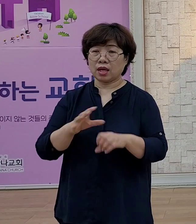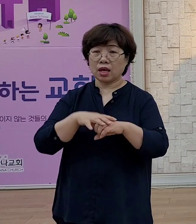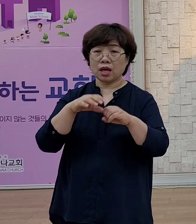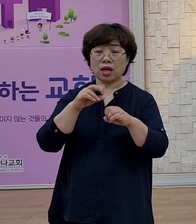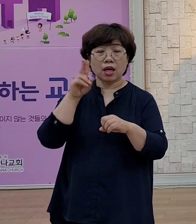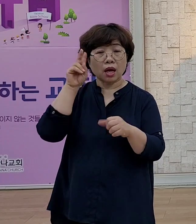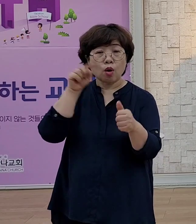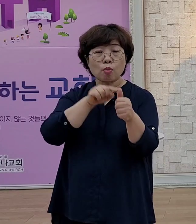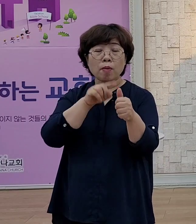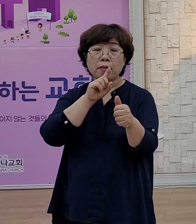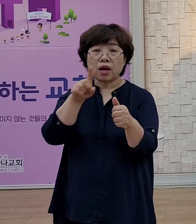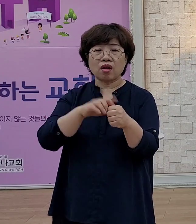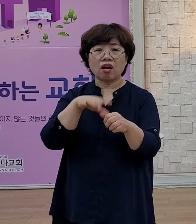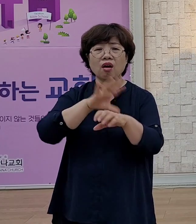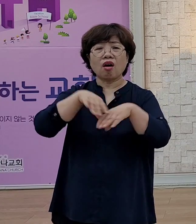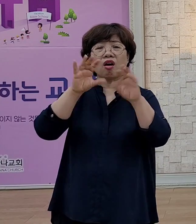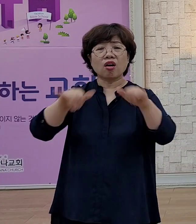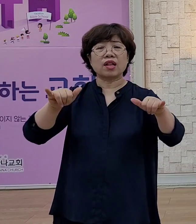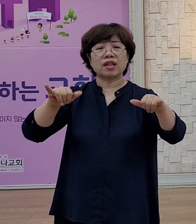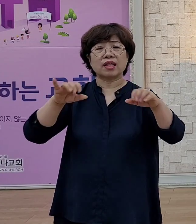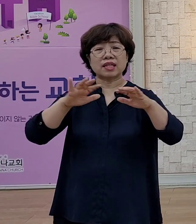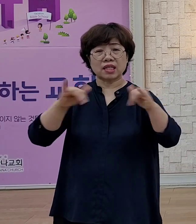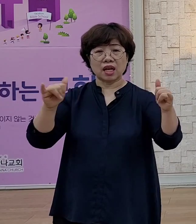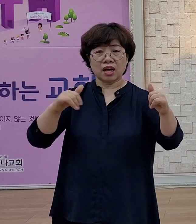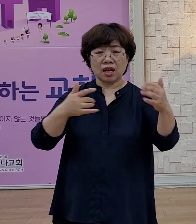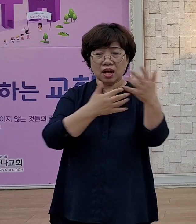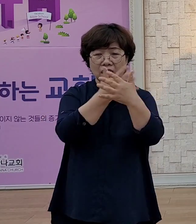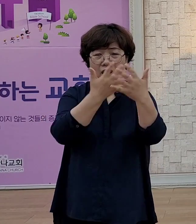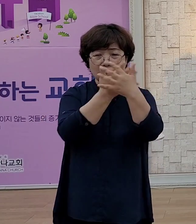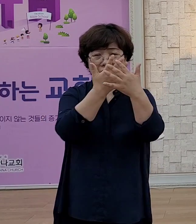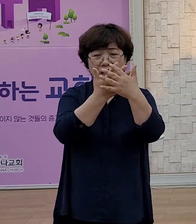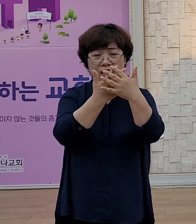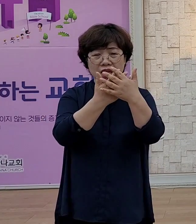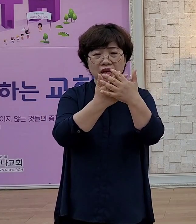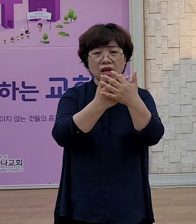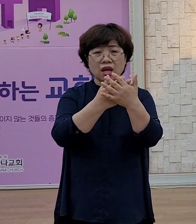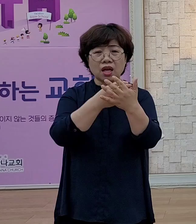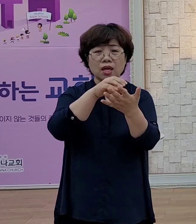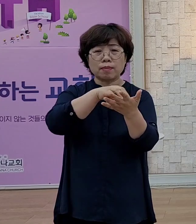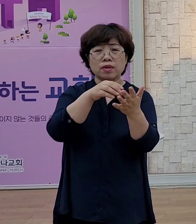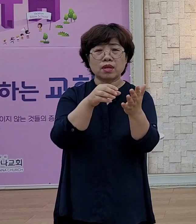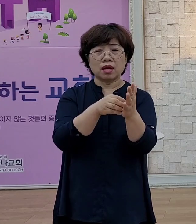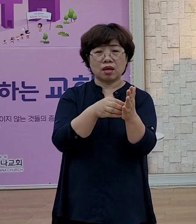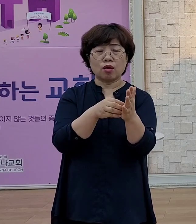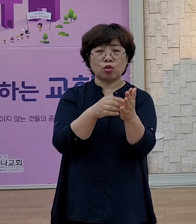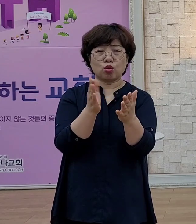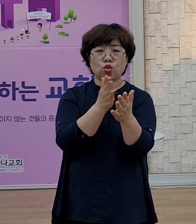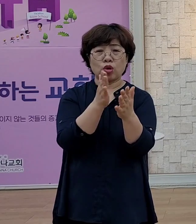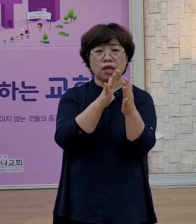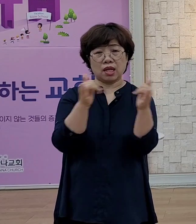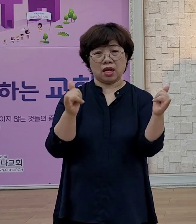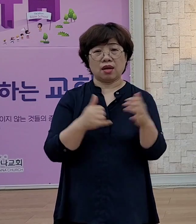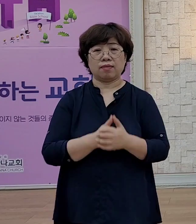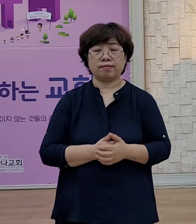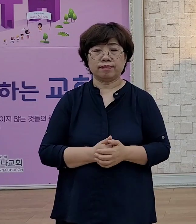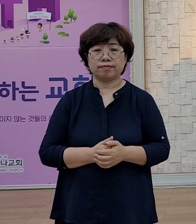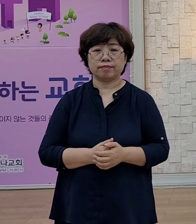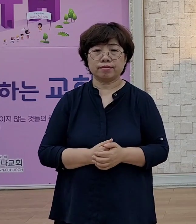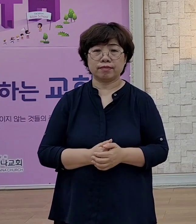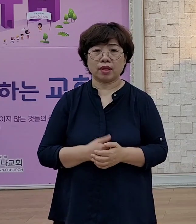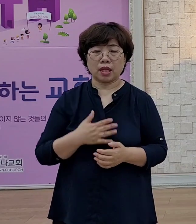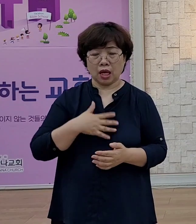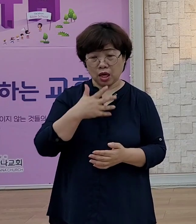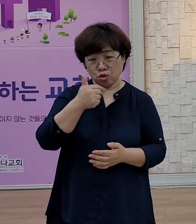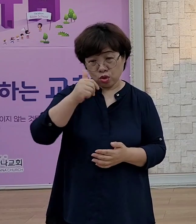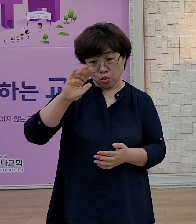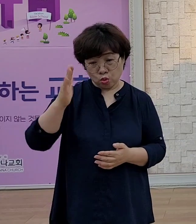자랑, 그리고 한낱 안개에 불과한 인생 주제, 내가 주인인 줄 알고 살고 있는 그